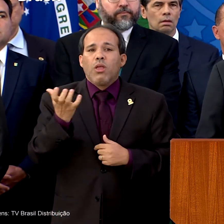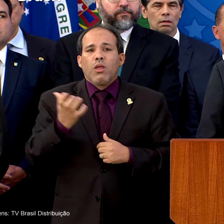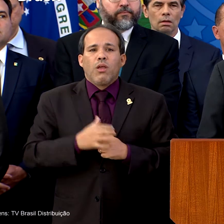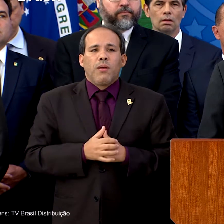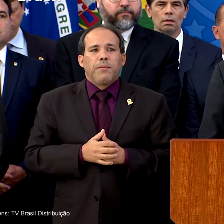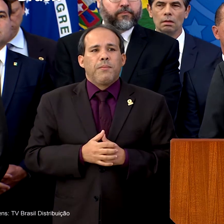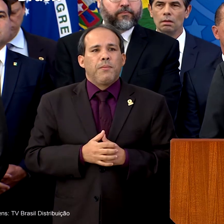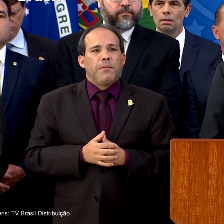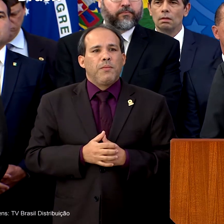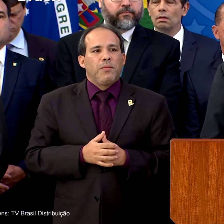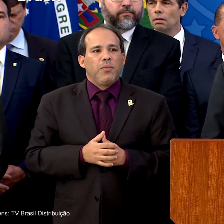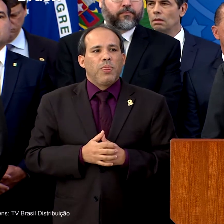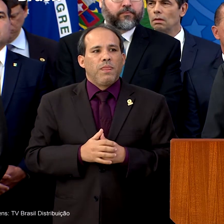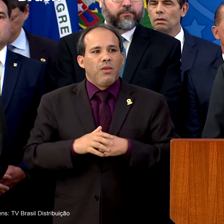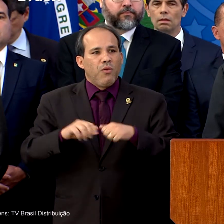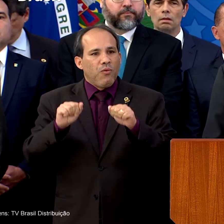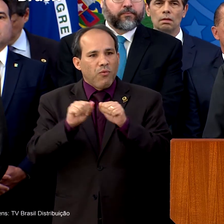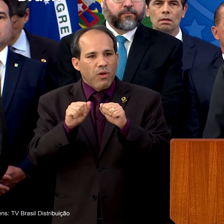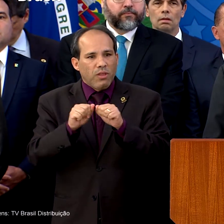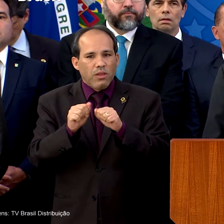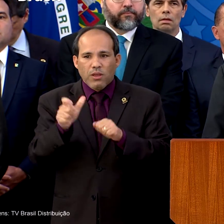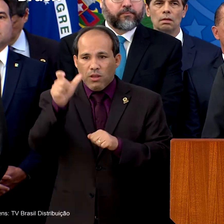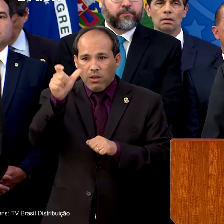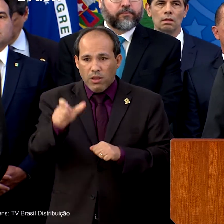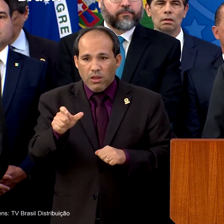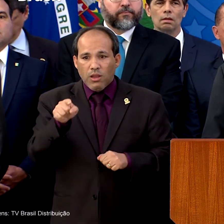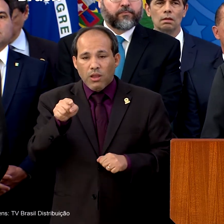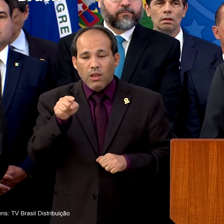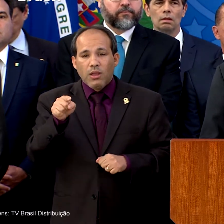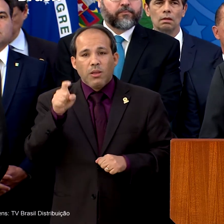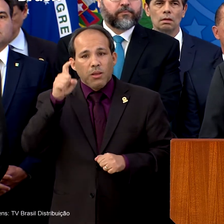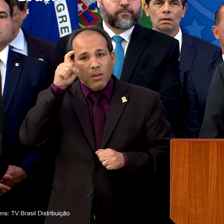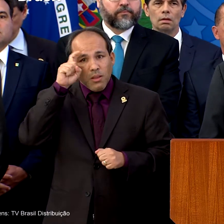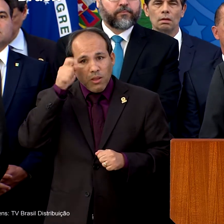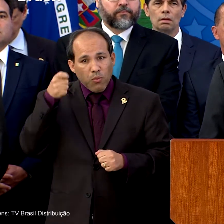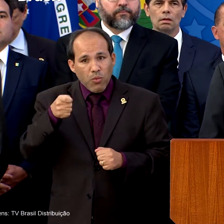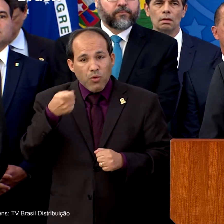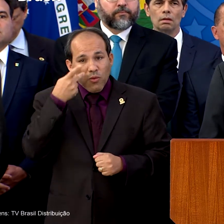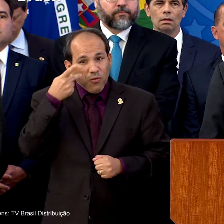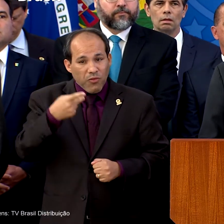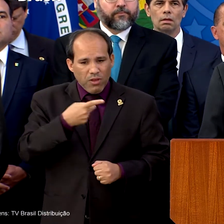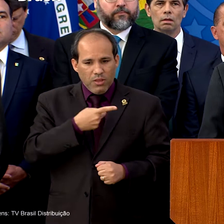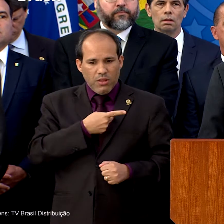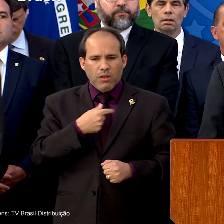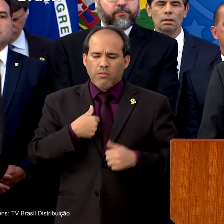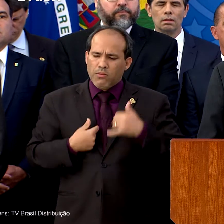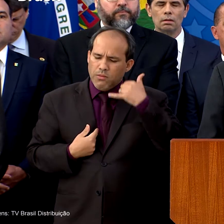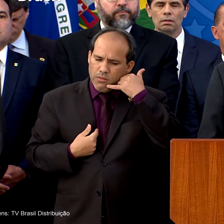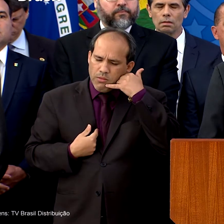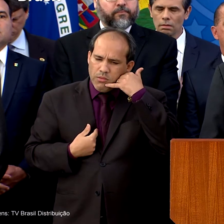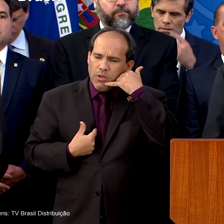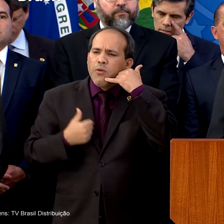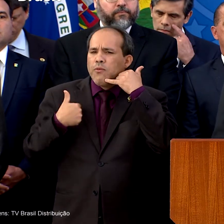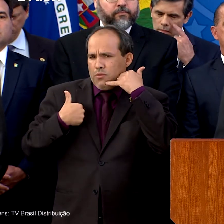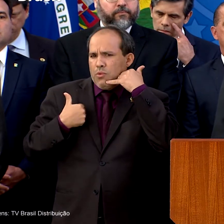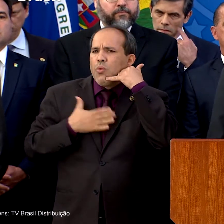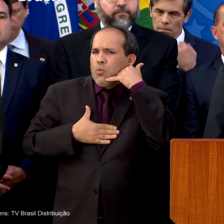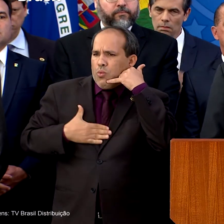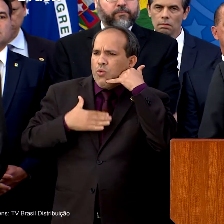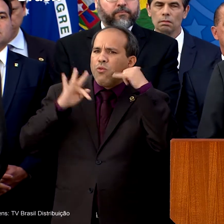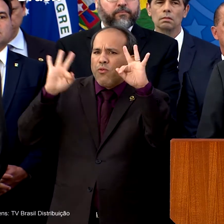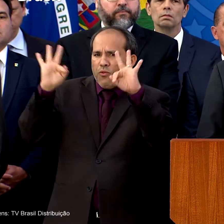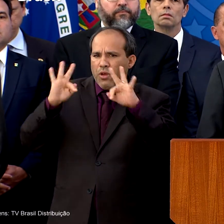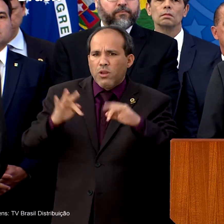queria a fazer com que eu sou sérgio moro fosse me visitar e eu fiquei feliz mas tem que ver